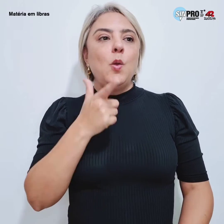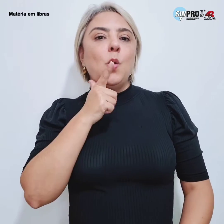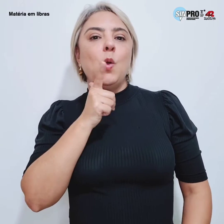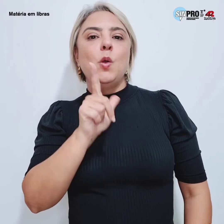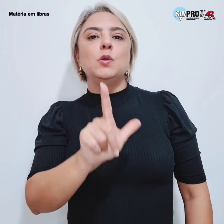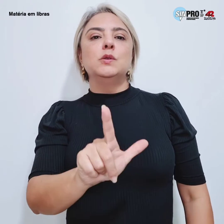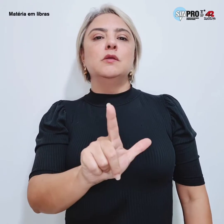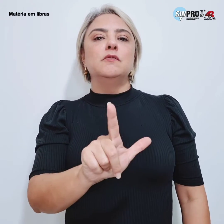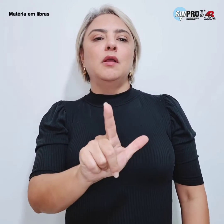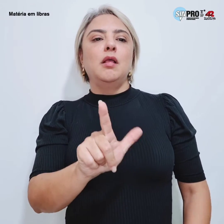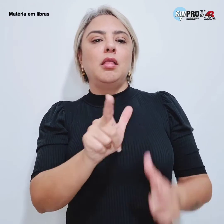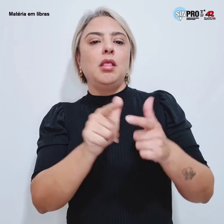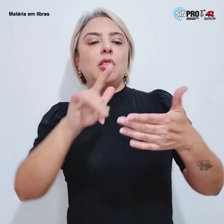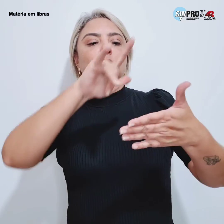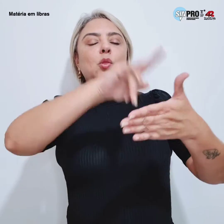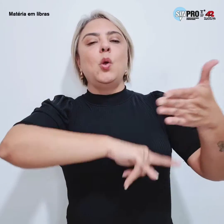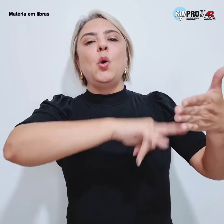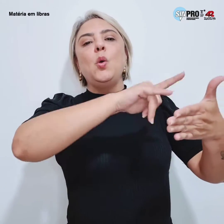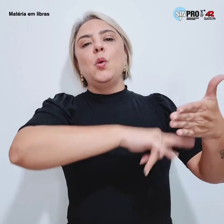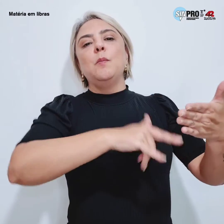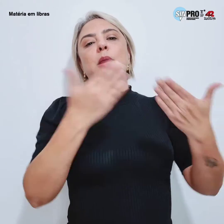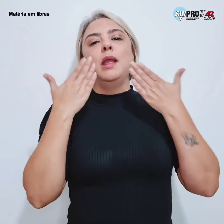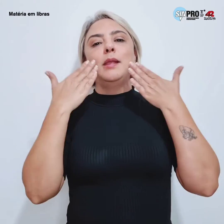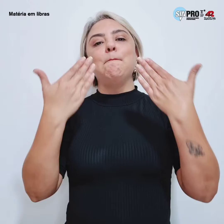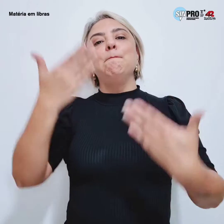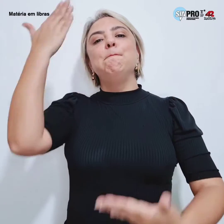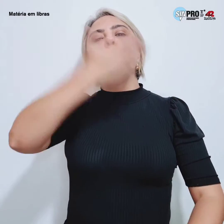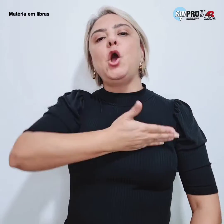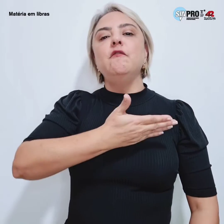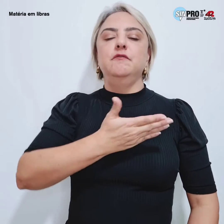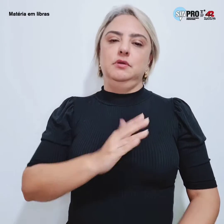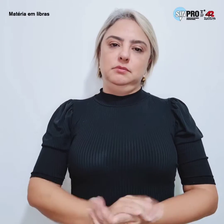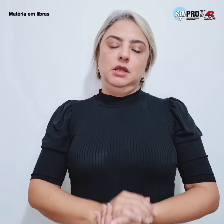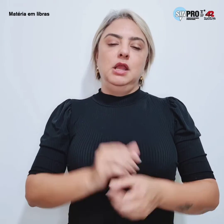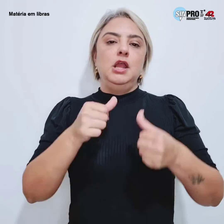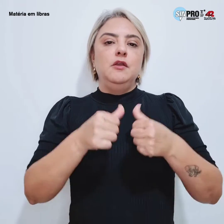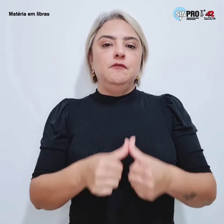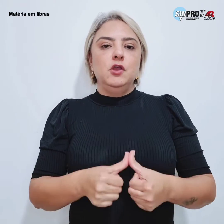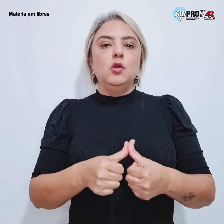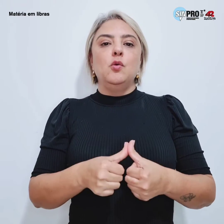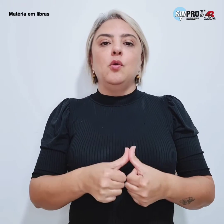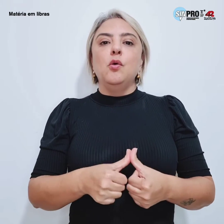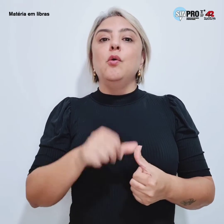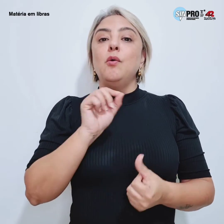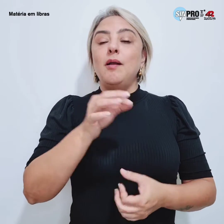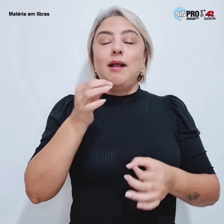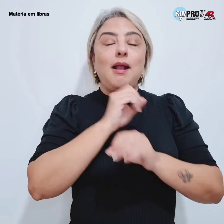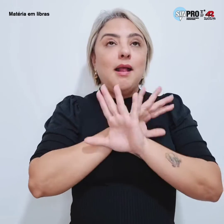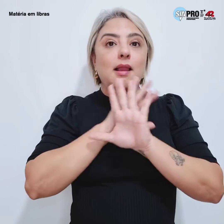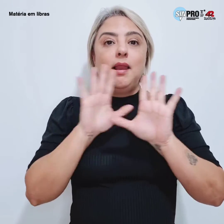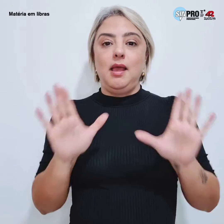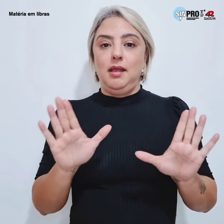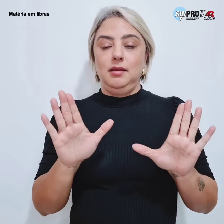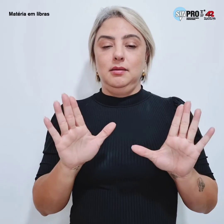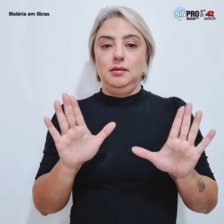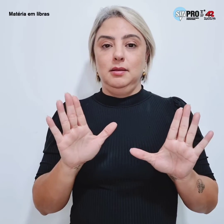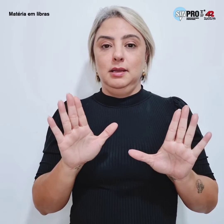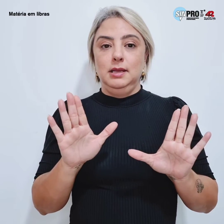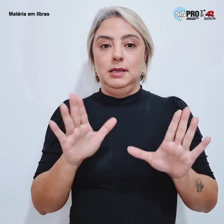e larga documentação apresentada. Ficou registrado ali um massacre político